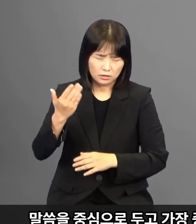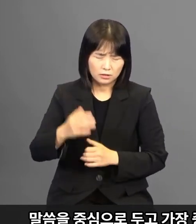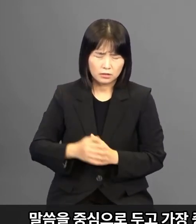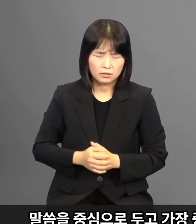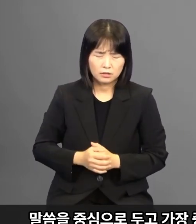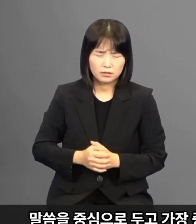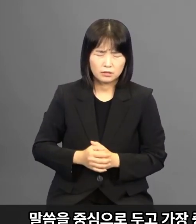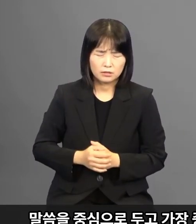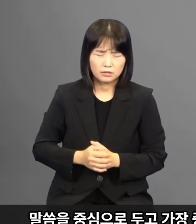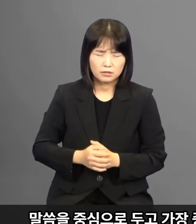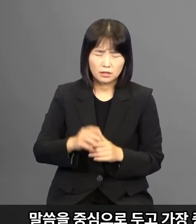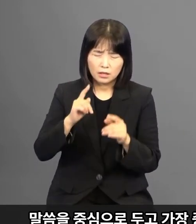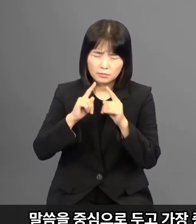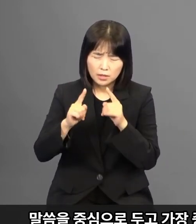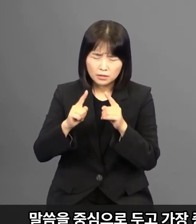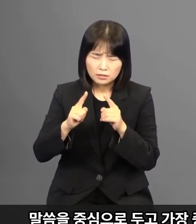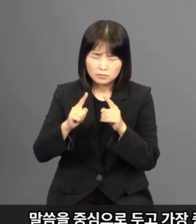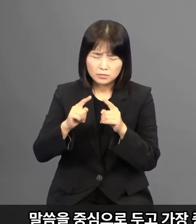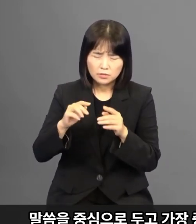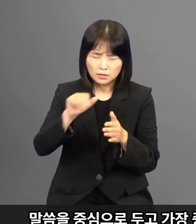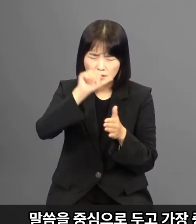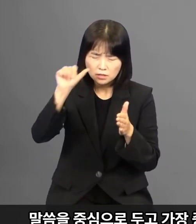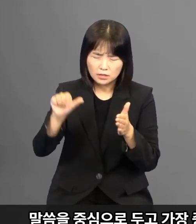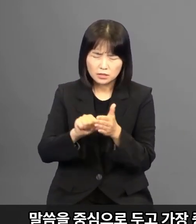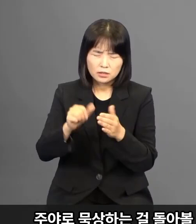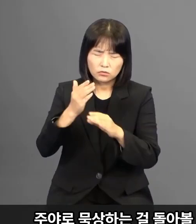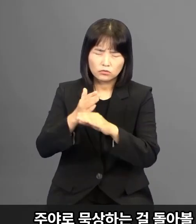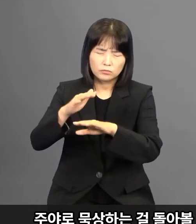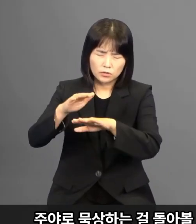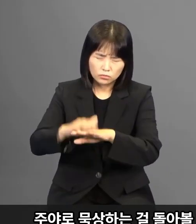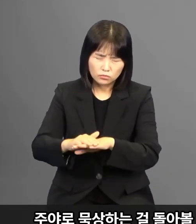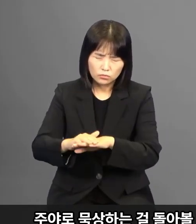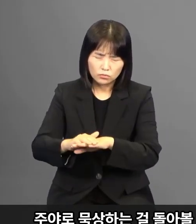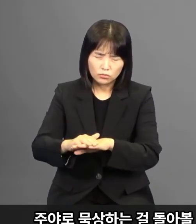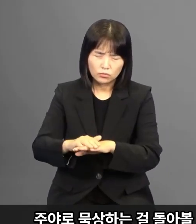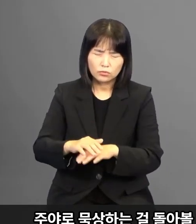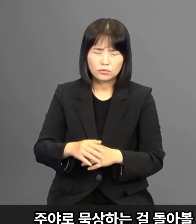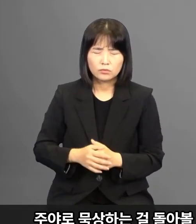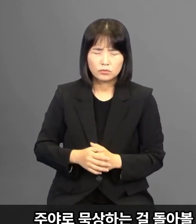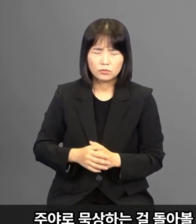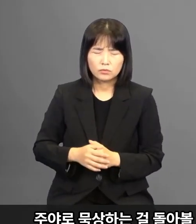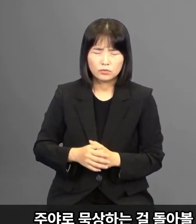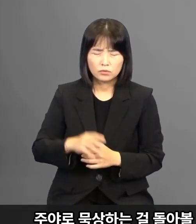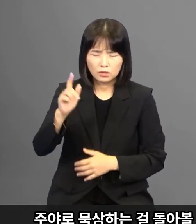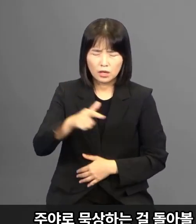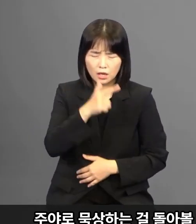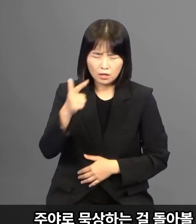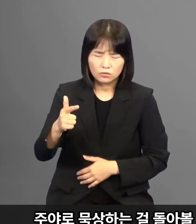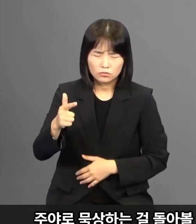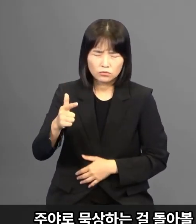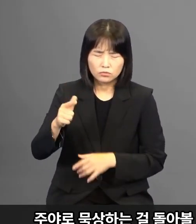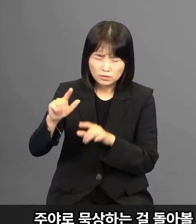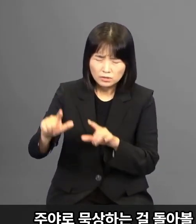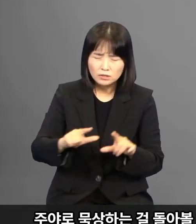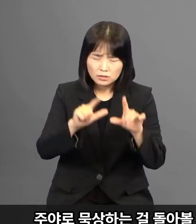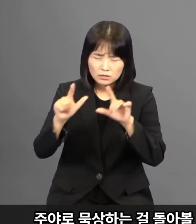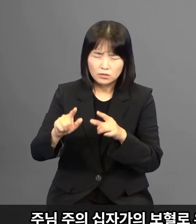가장 중요한 주의 음성을 듣고 하루를 시작하며 주여를 묵상하는 걸 돌아볼 때 그렇지 못했음을 이 시간